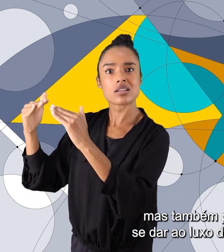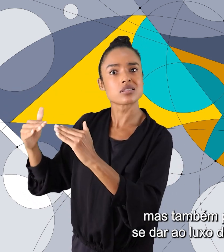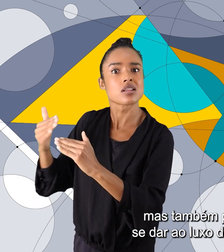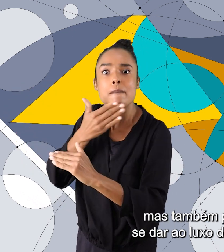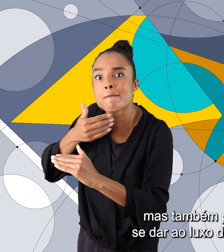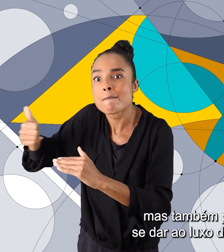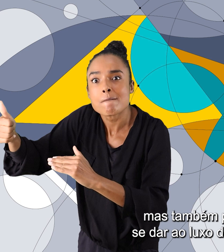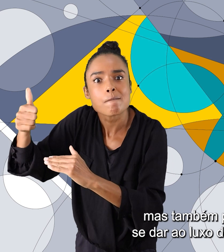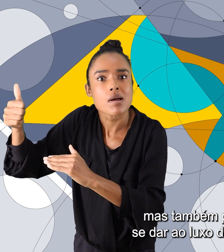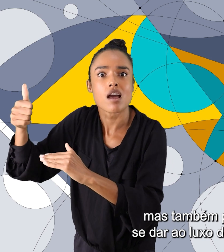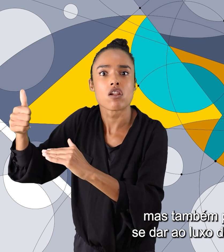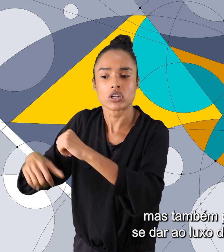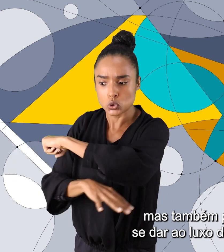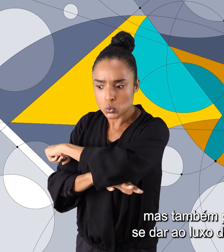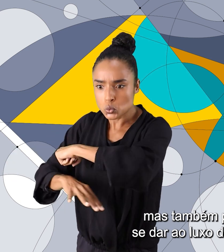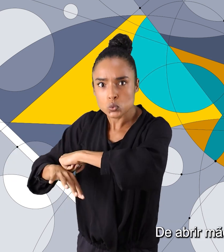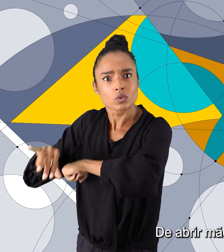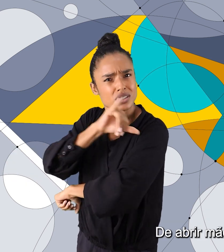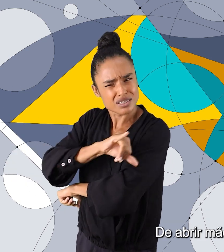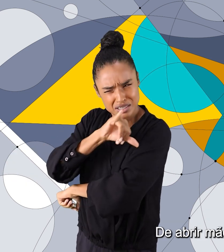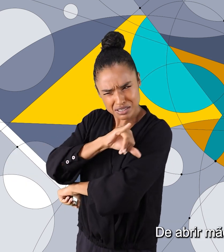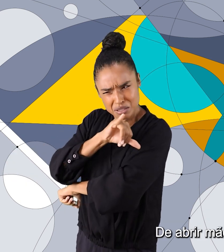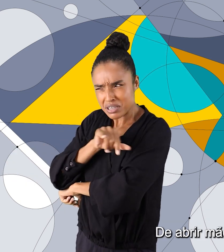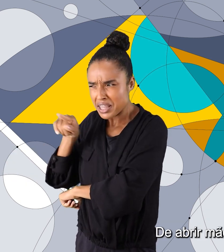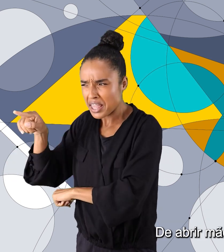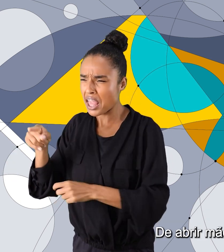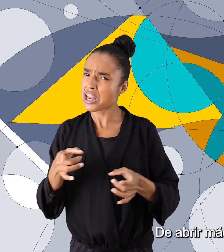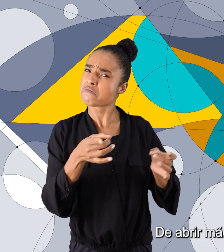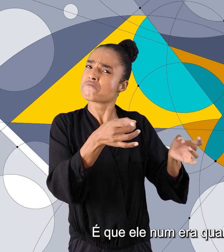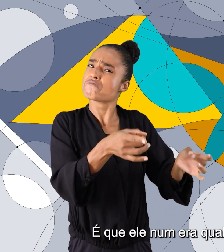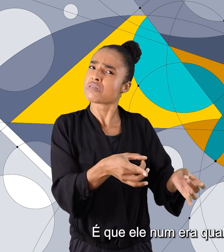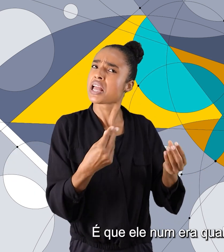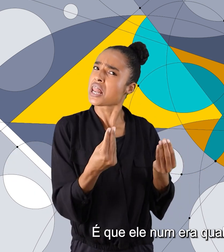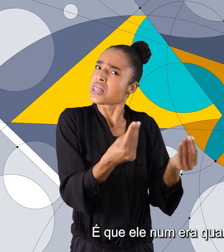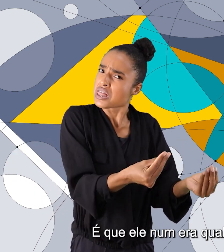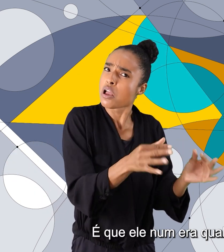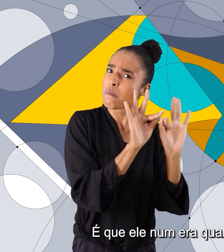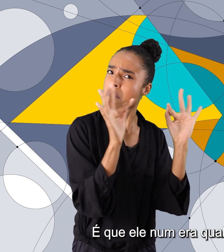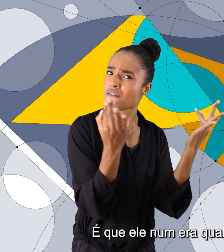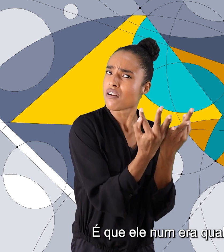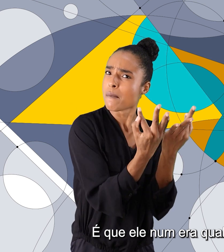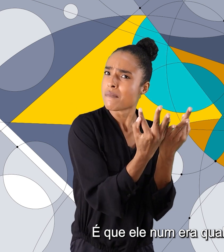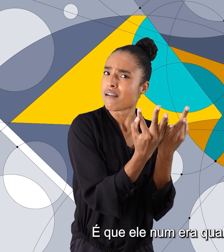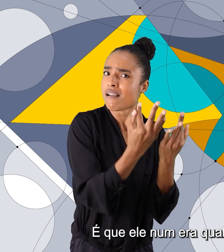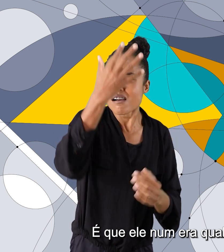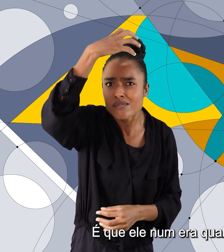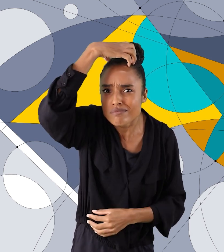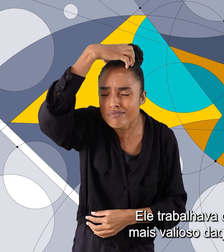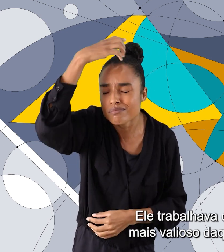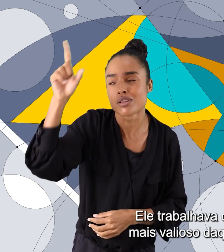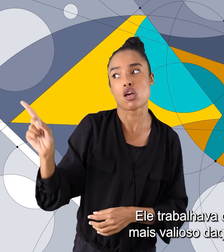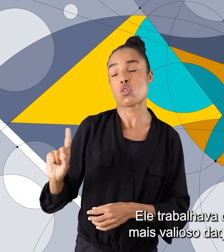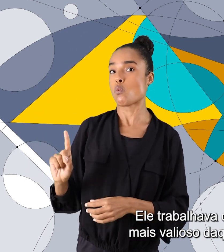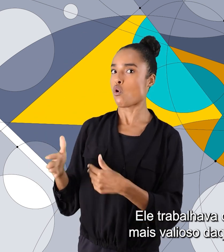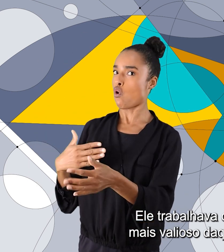mas também para poder se dar ao luxo de doar ela, de abrir mão dela? É que ele não era qualquer comerciante.